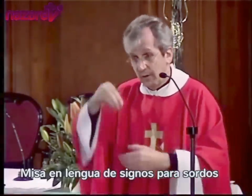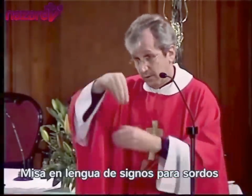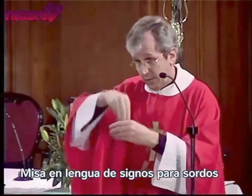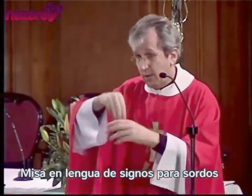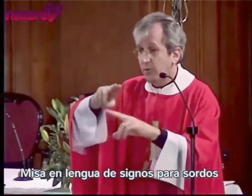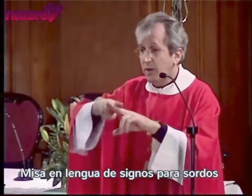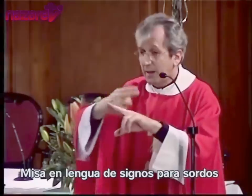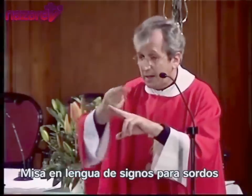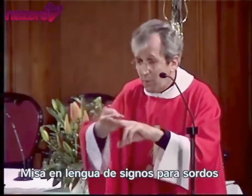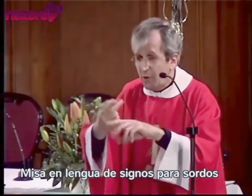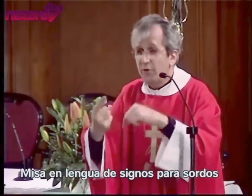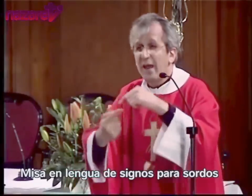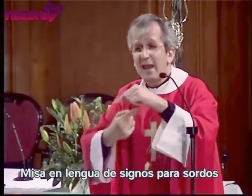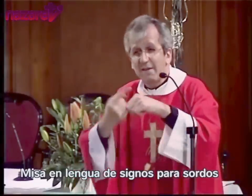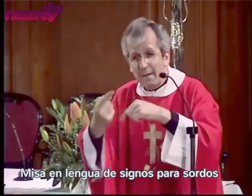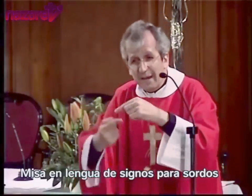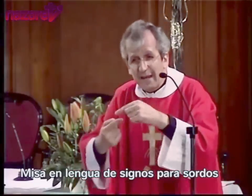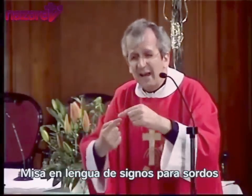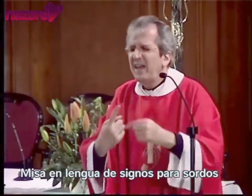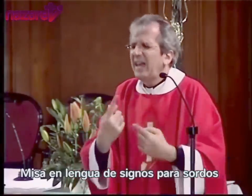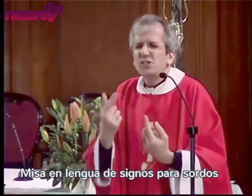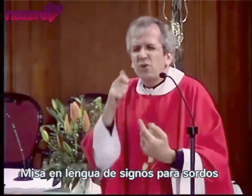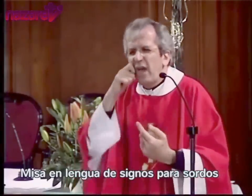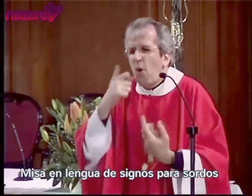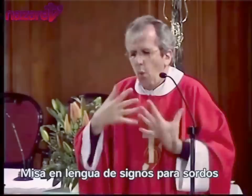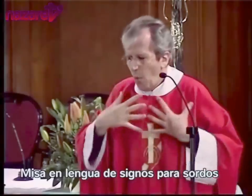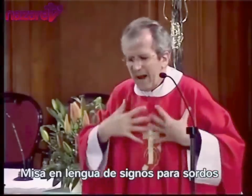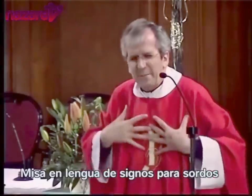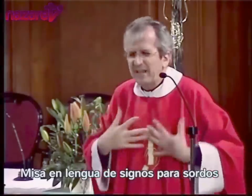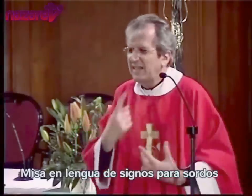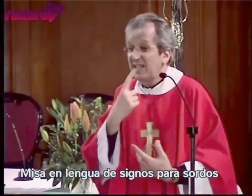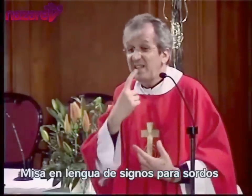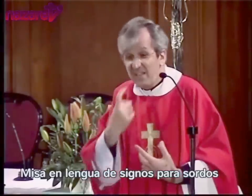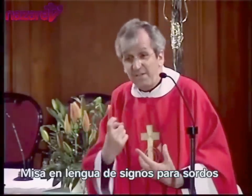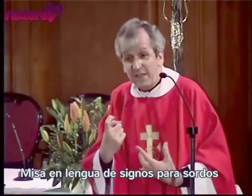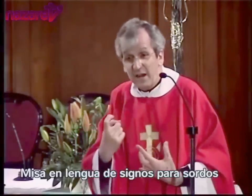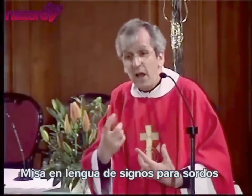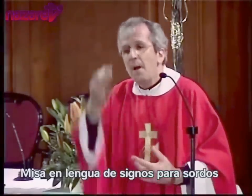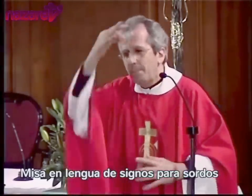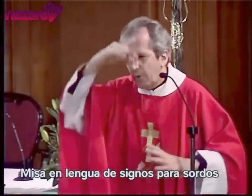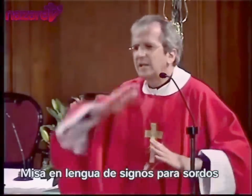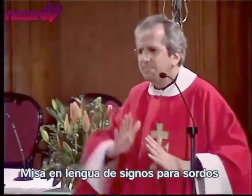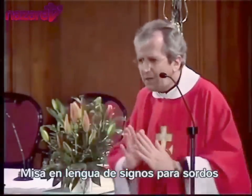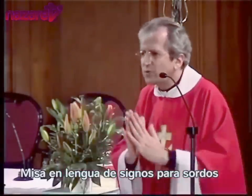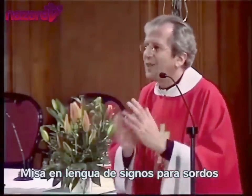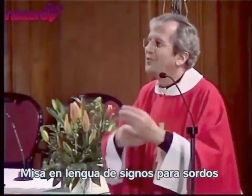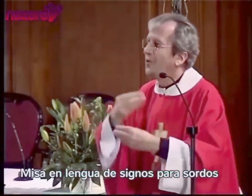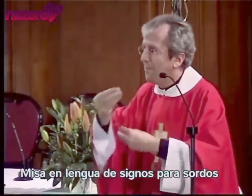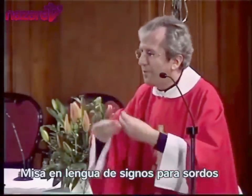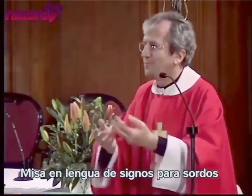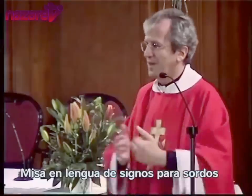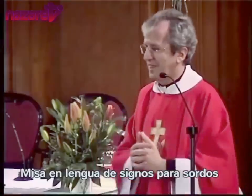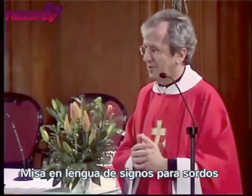verdadero dentro del matrimonio, en la familia. Esto que humanamente es tan difícil, por el Espíritu